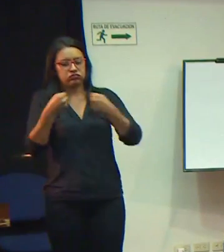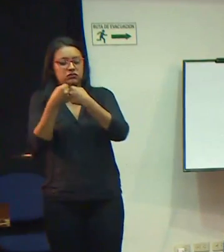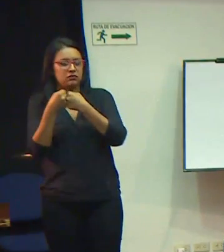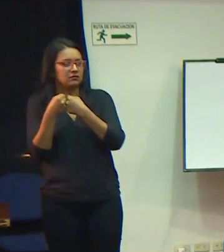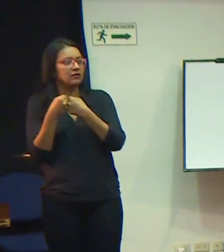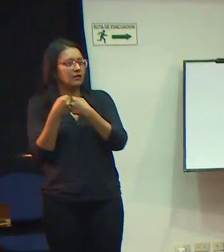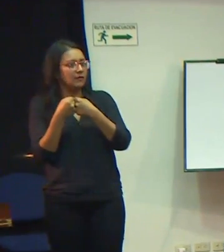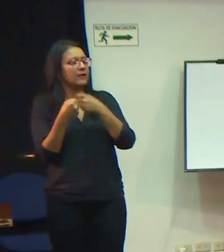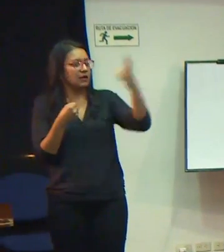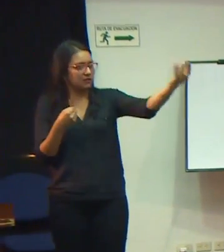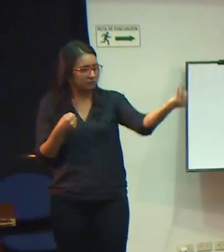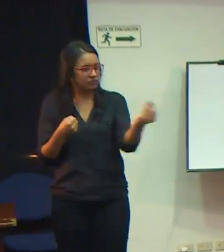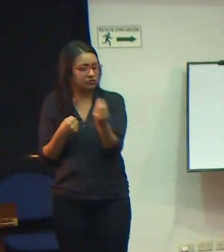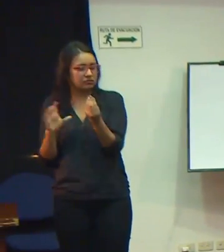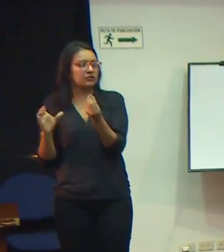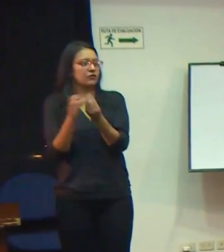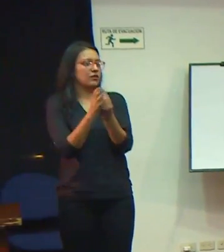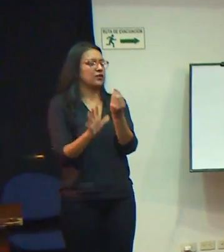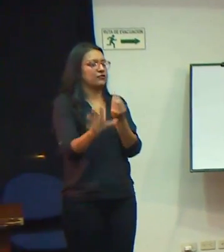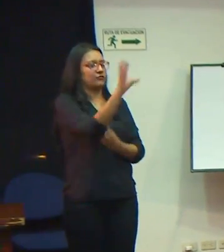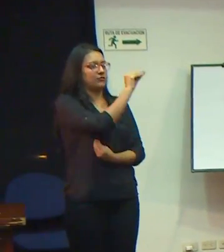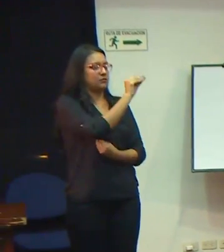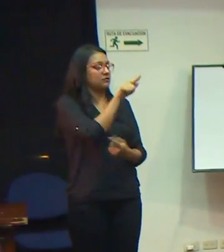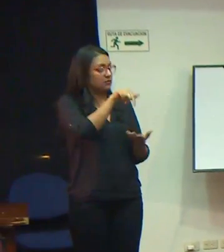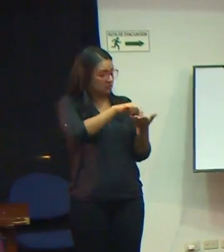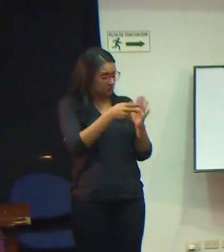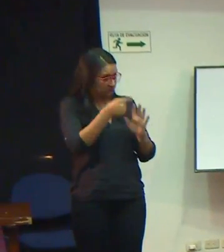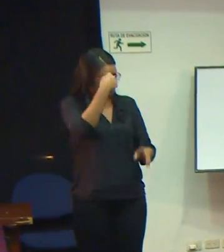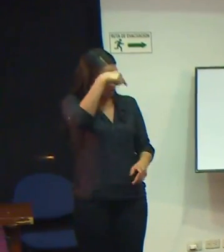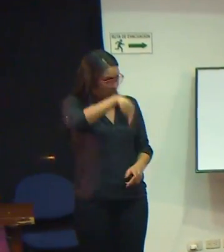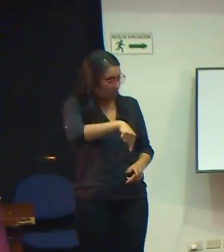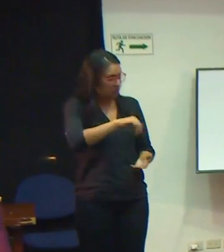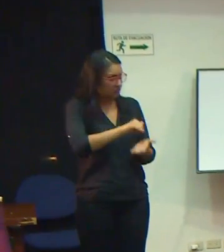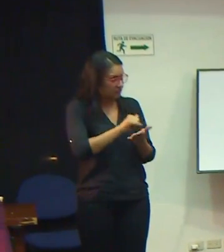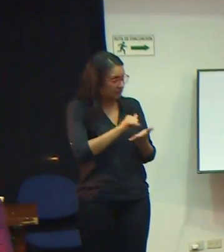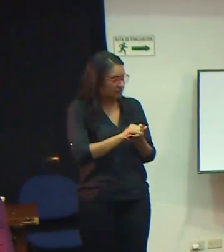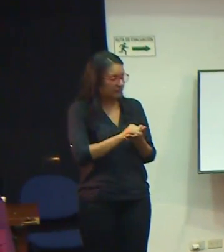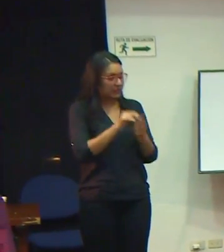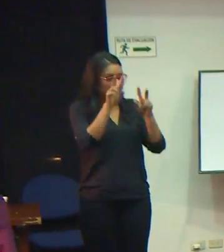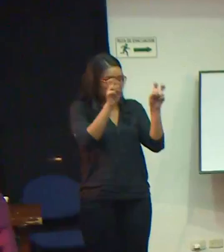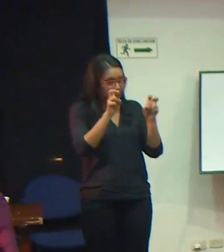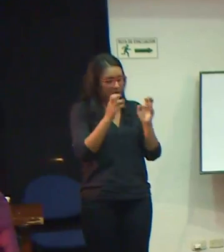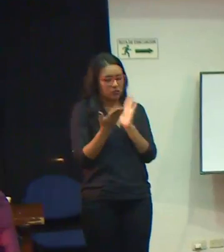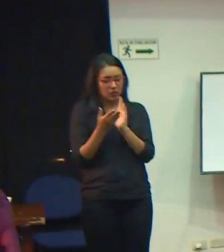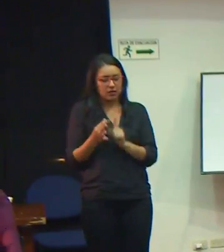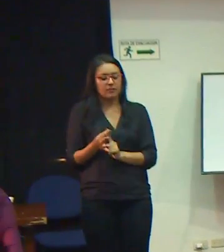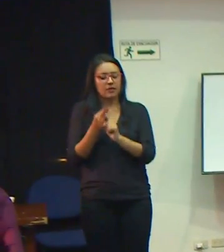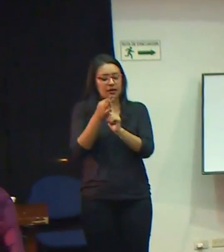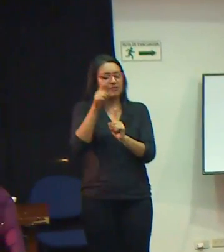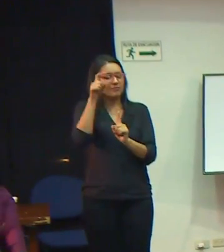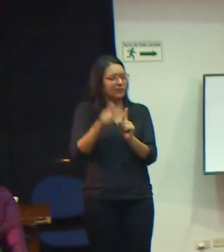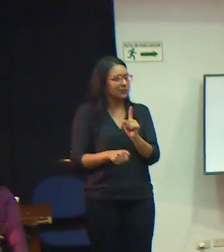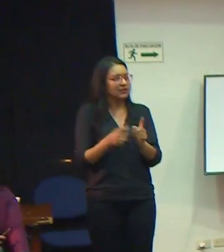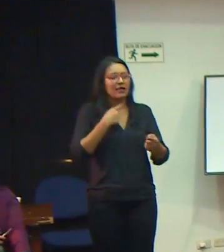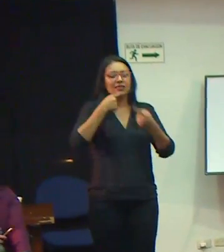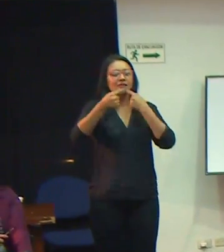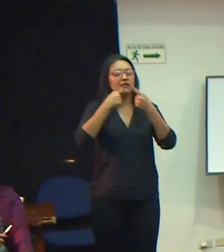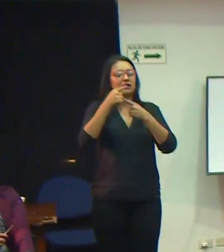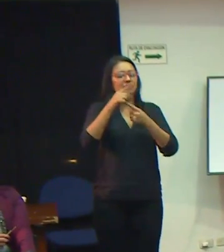que nos incluyamos a todos. Porque yo pienso que en este aspecto los educadores especiales tenemos mucho que